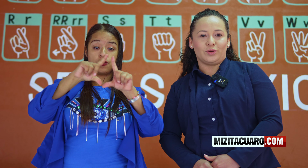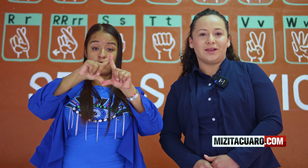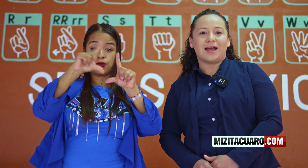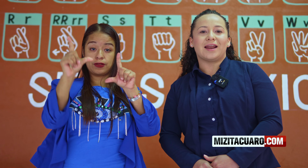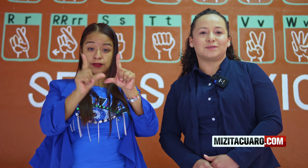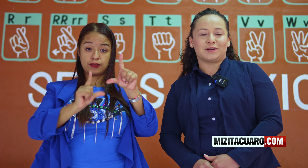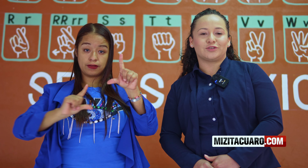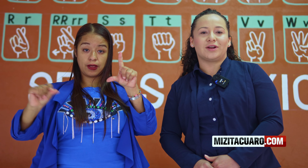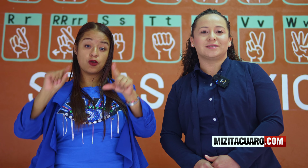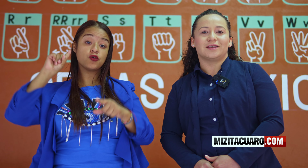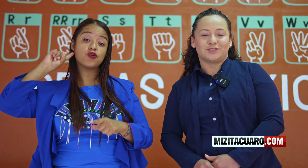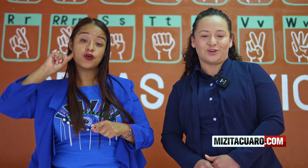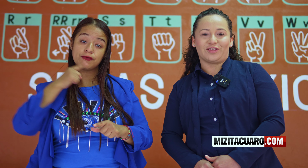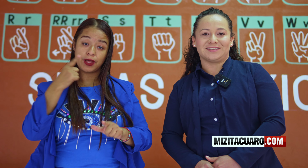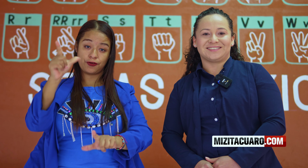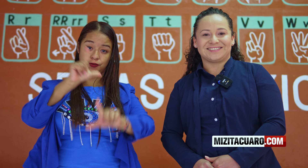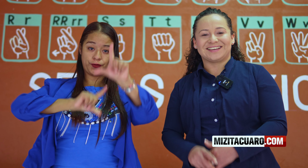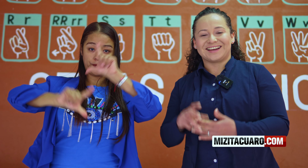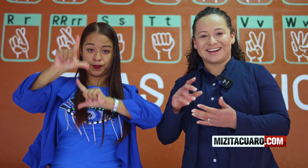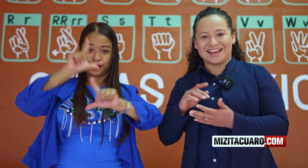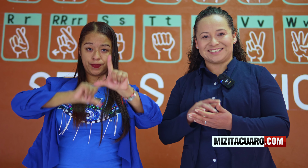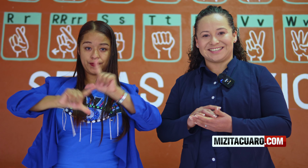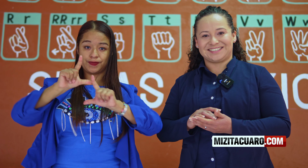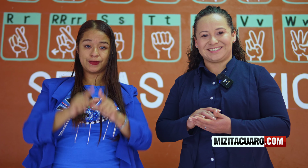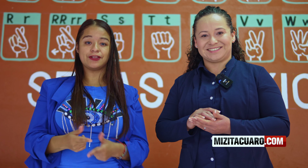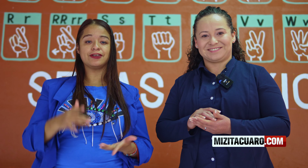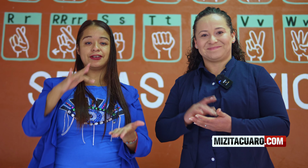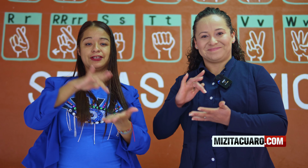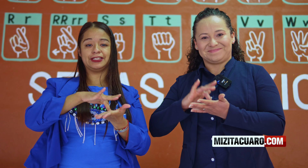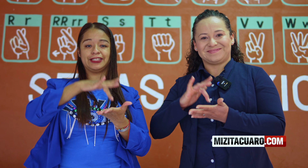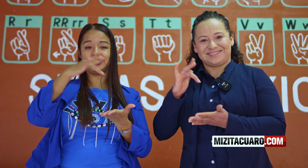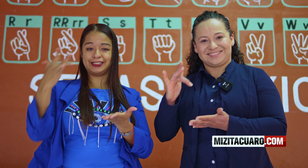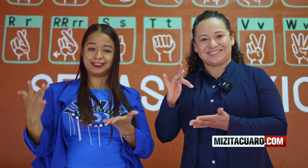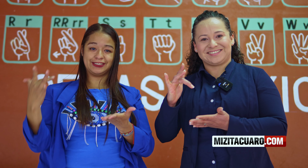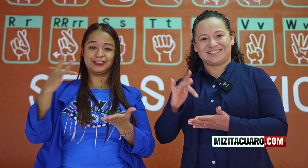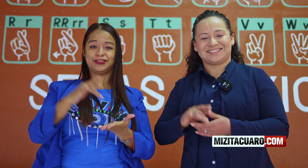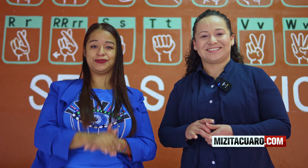para incluir a las personas sordas. Gracias.